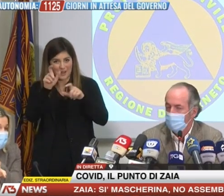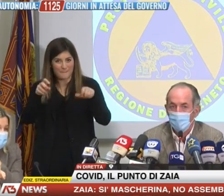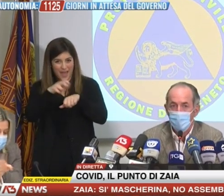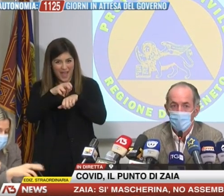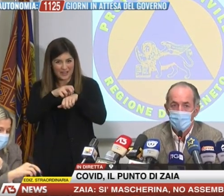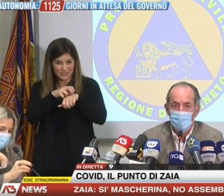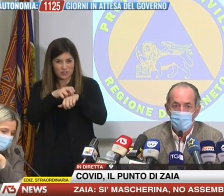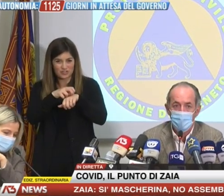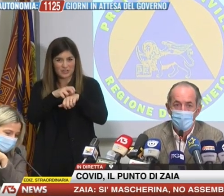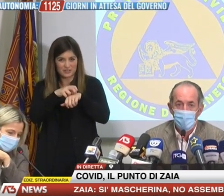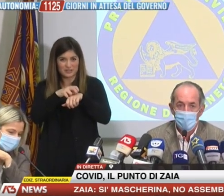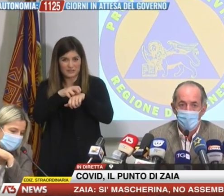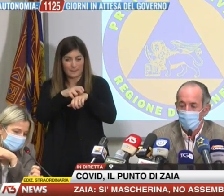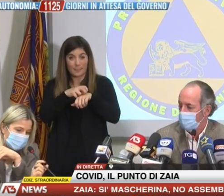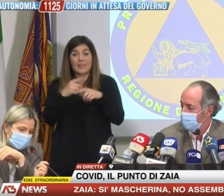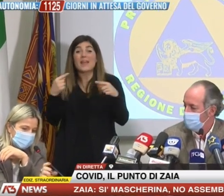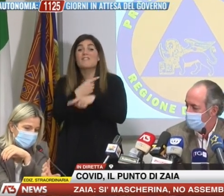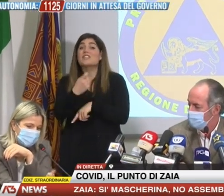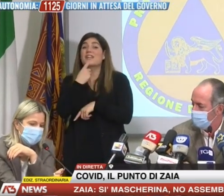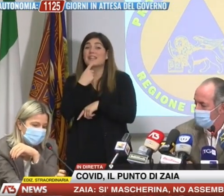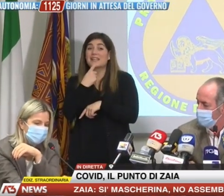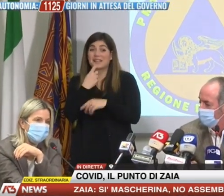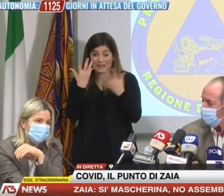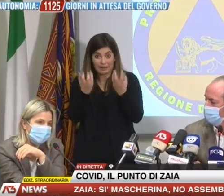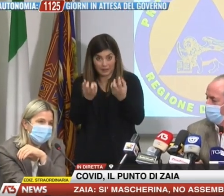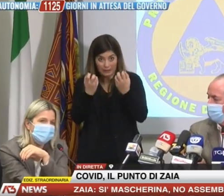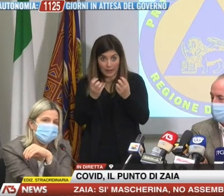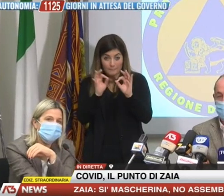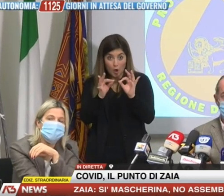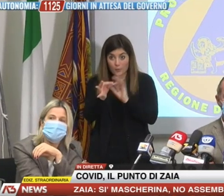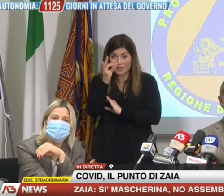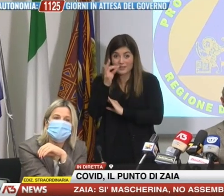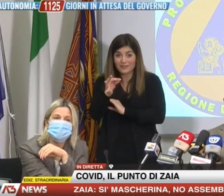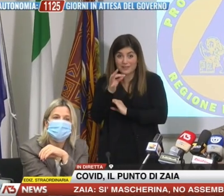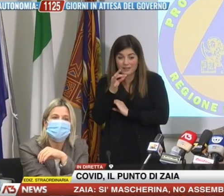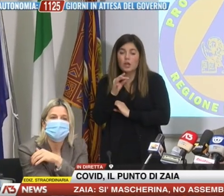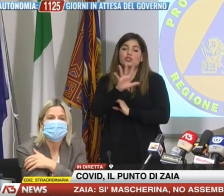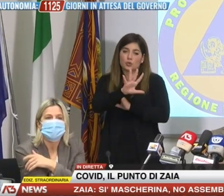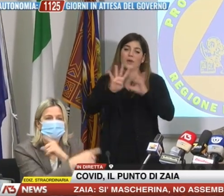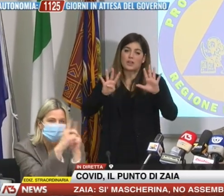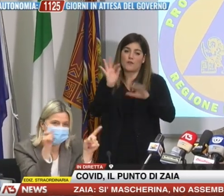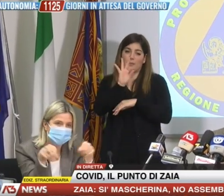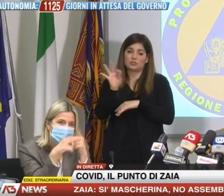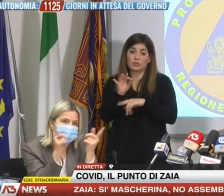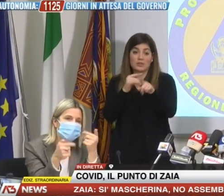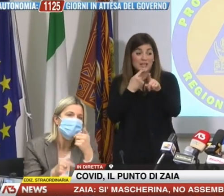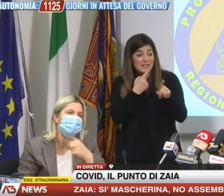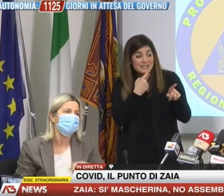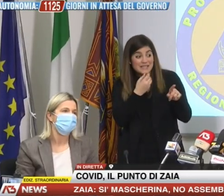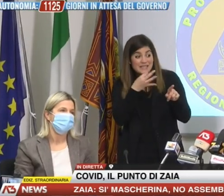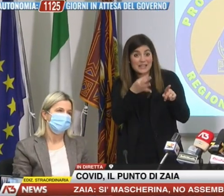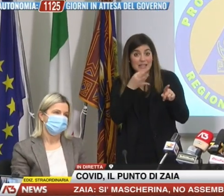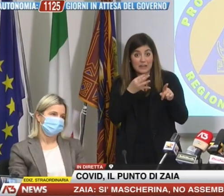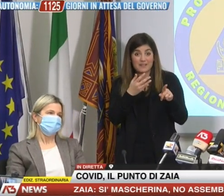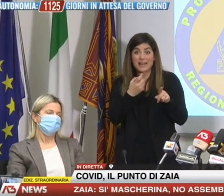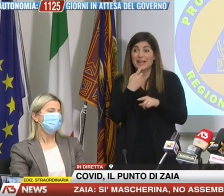L'adesione è 92%, chi li fa effettivamente oggi sono 59. Ok, quindi chi non lo sta facendo è perché sta attendendo eventuali.